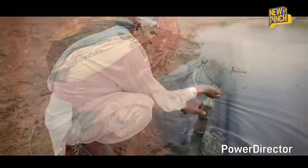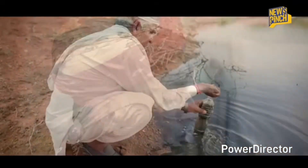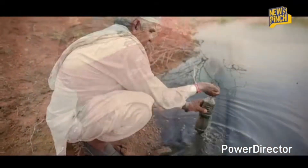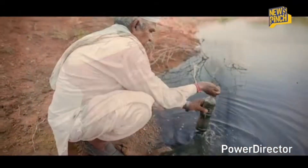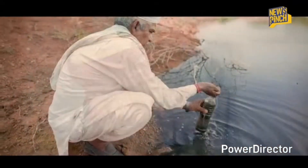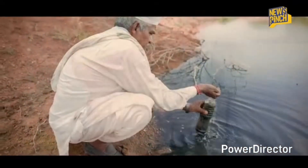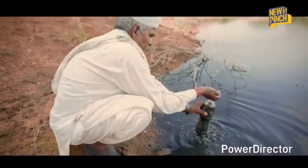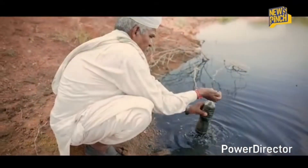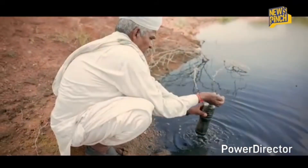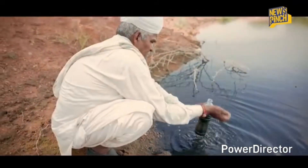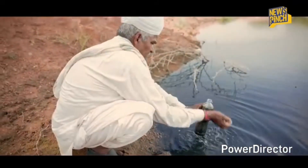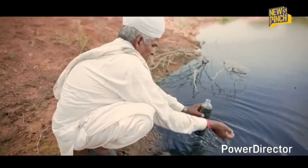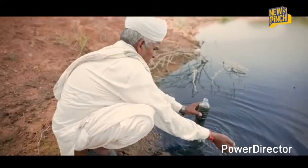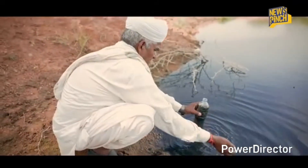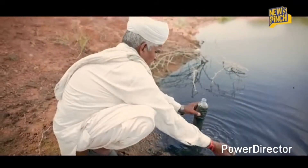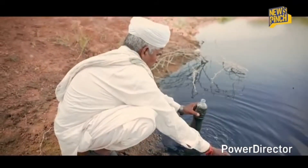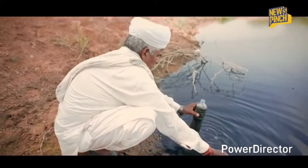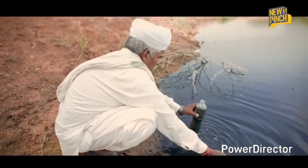बैठा